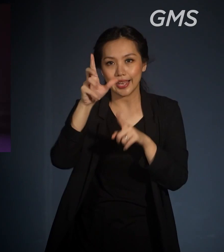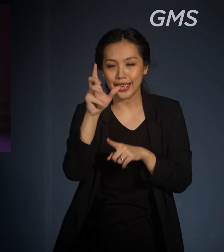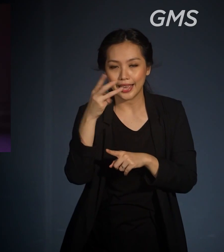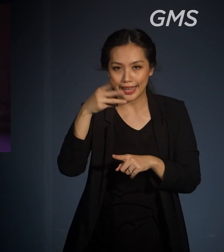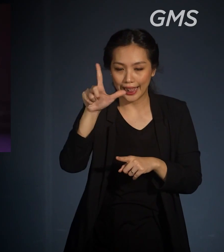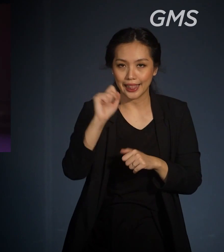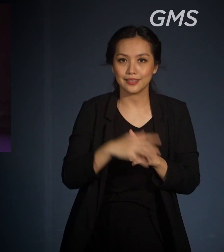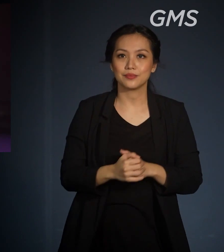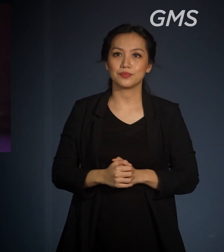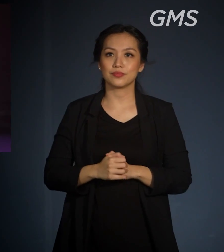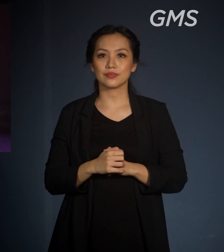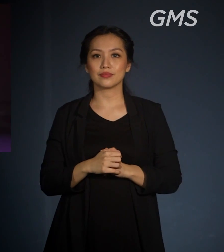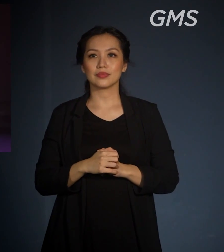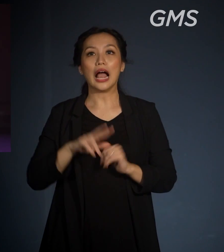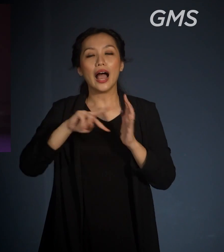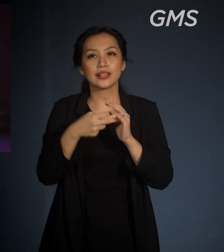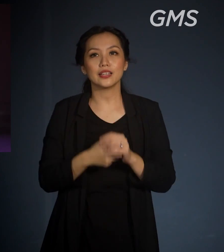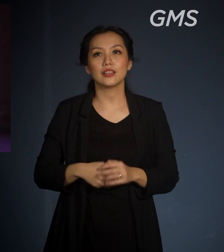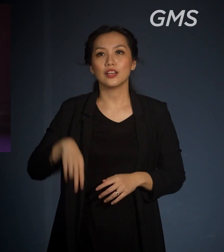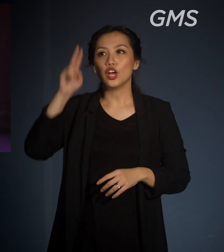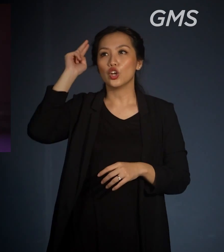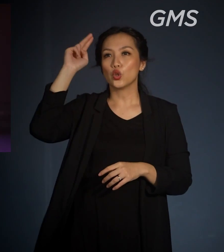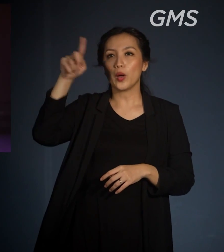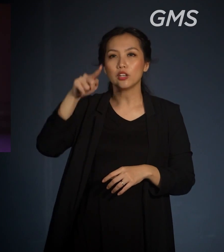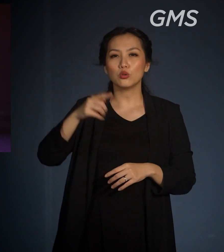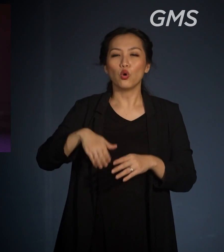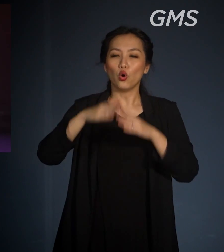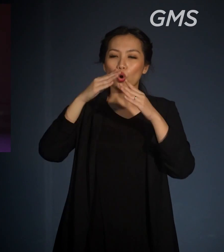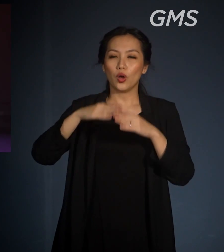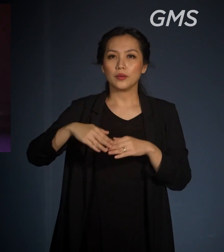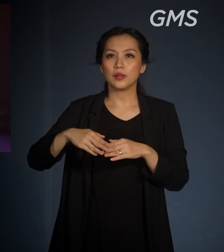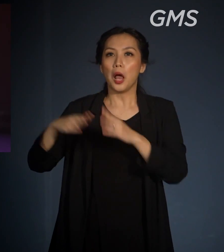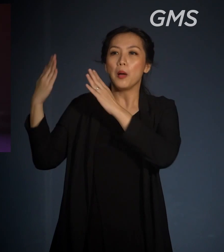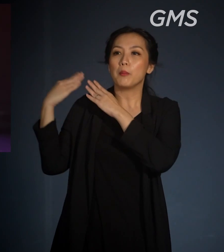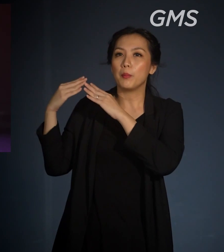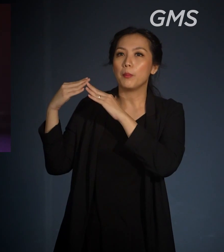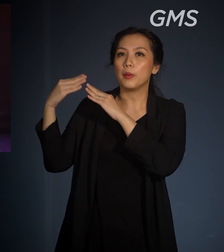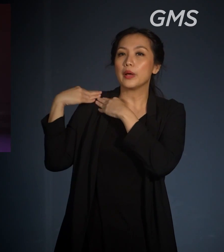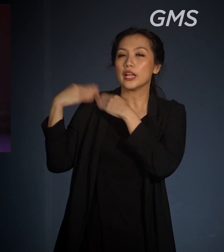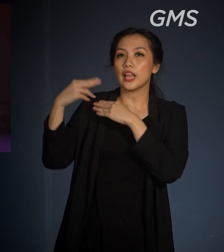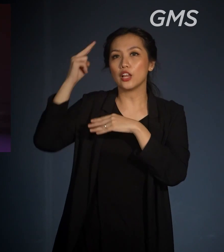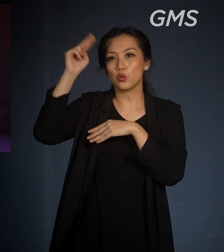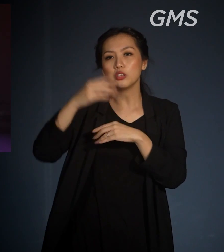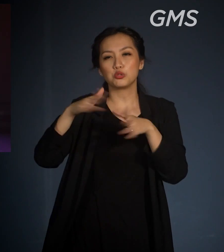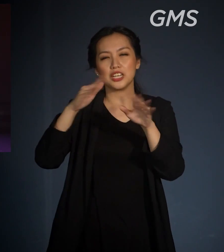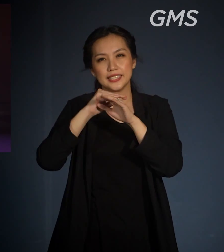dikatakan ditimbang. Tuanku itu ditimbang dengan neraca, tapi didapati terlalu